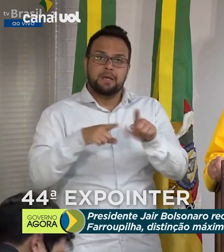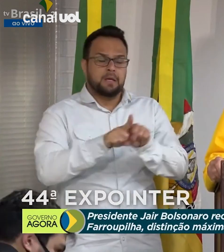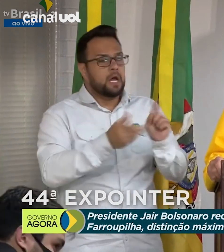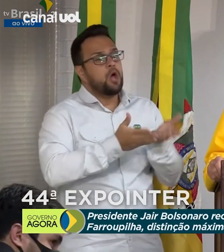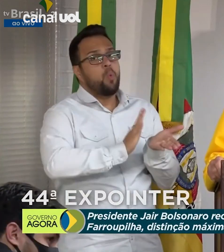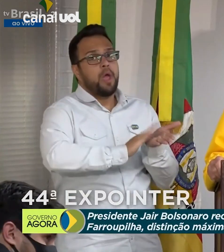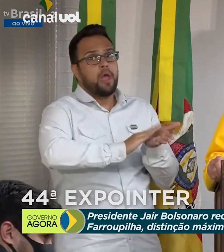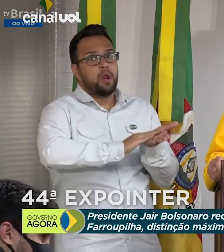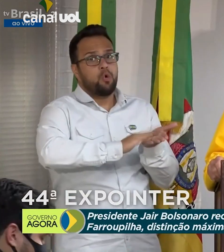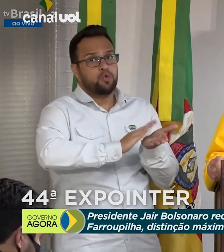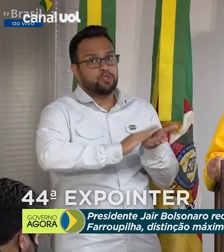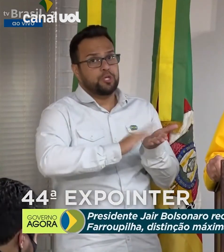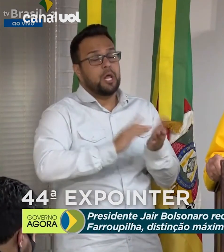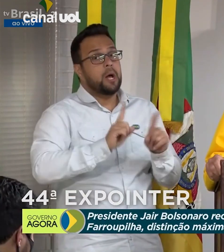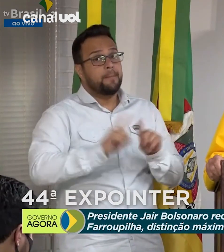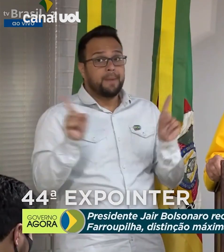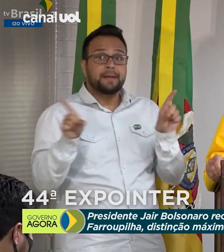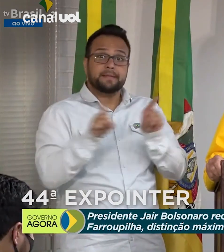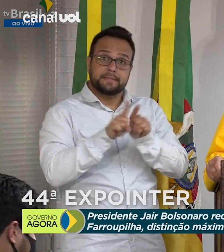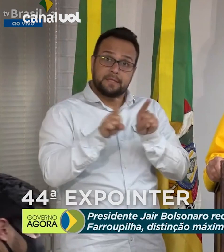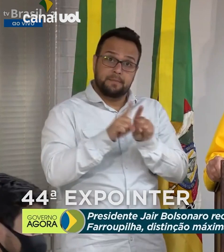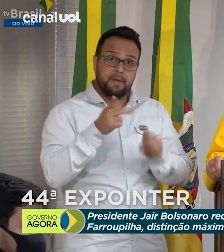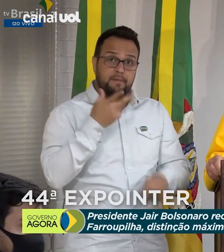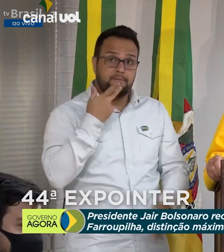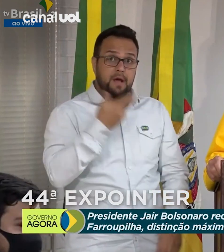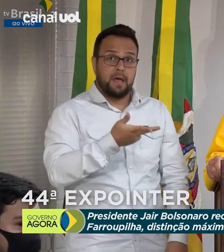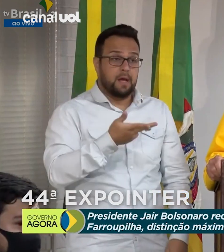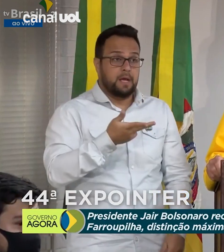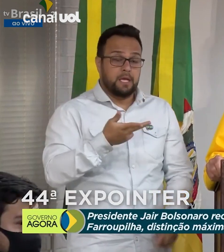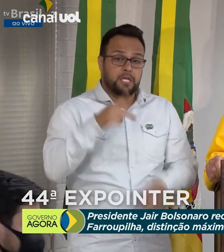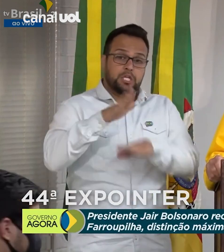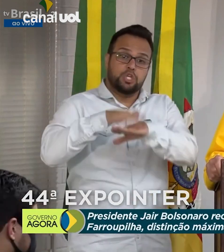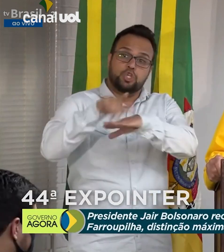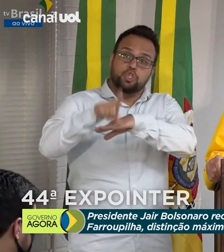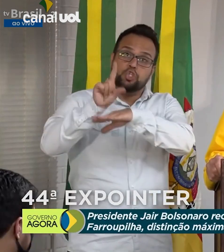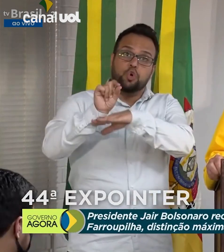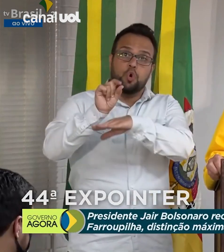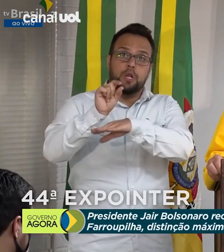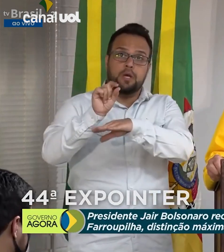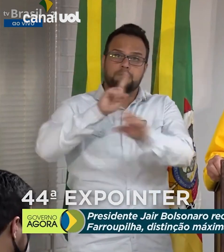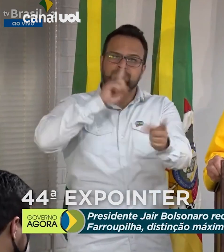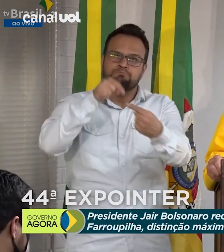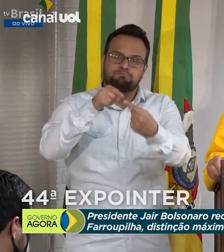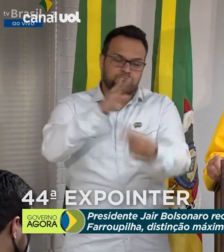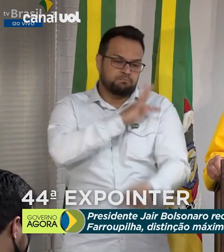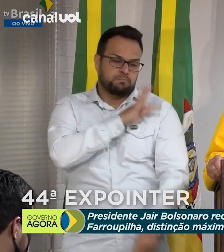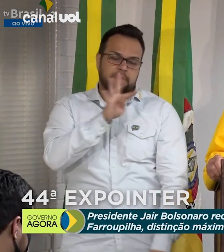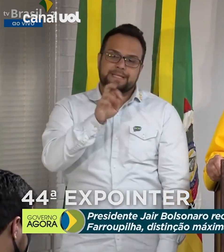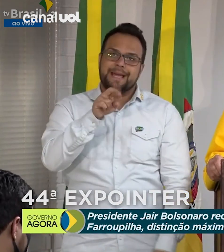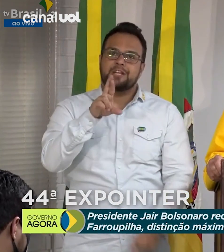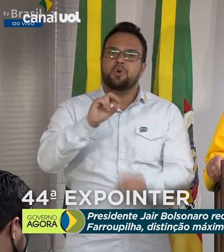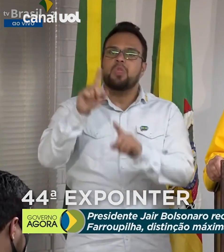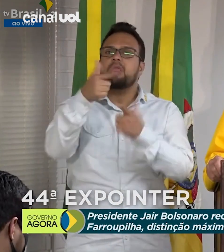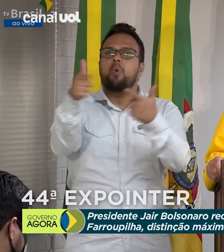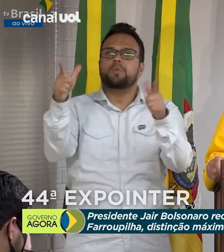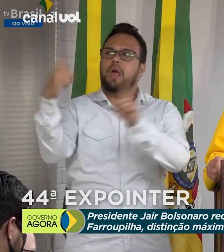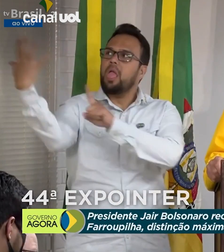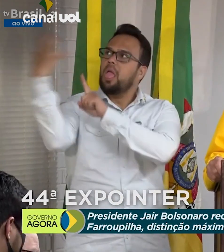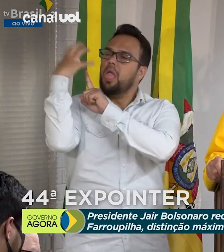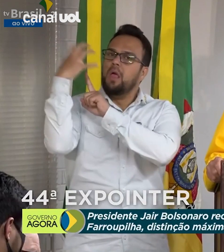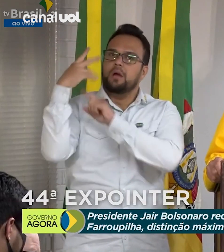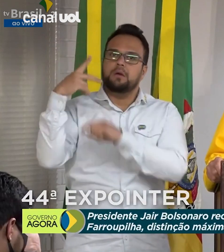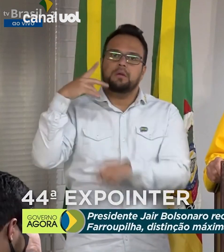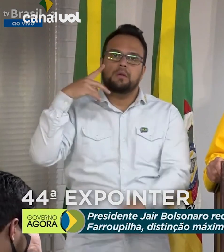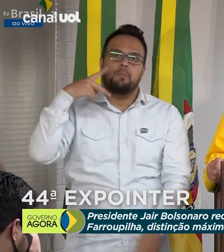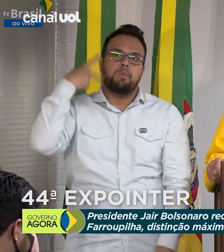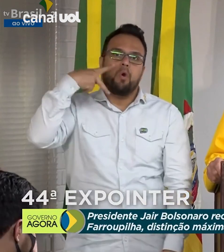elogiá-la, mas também dizer que a escolha de ministros pelo critério técnico e sem pressões políticas, todos